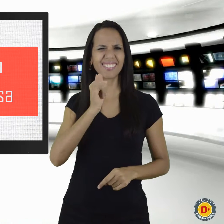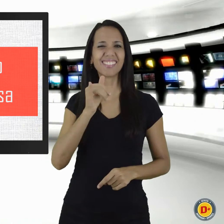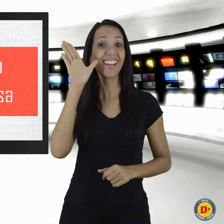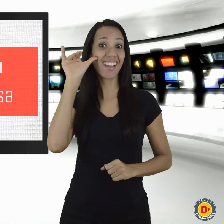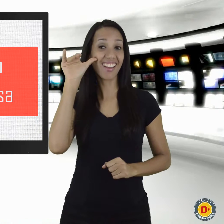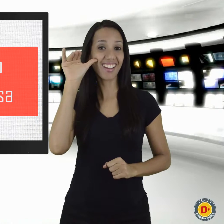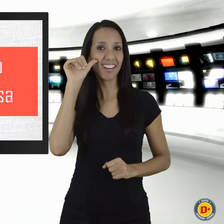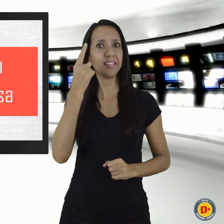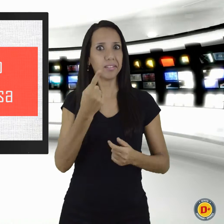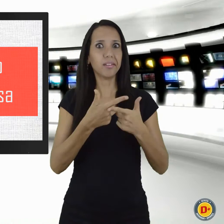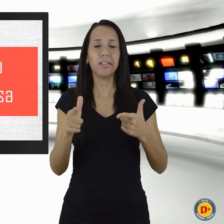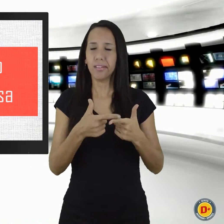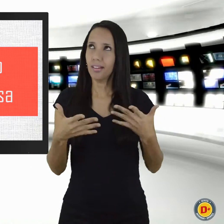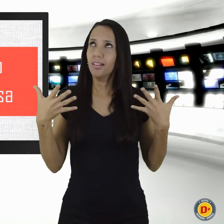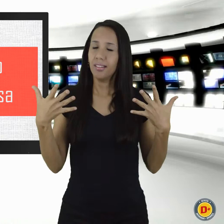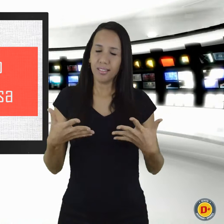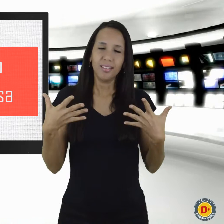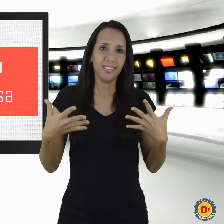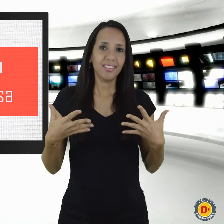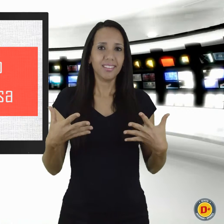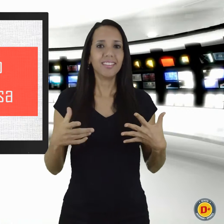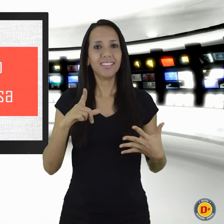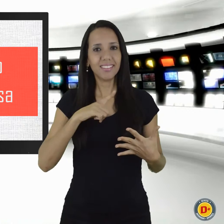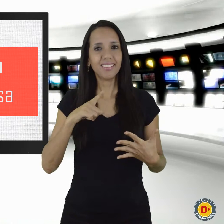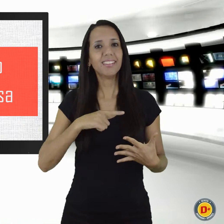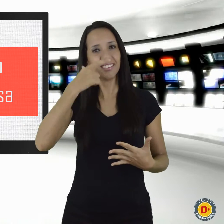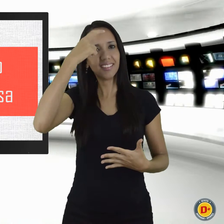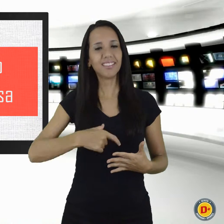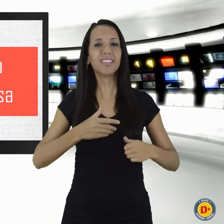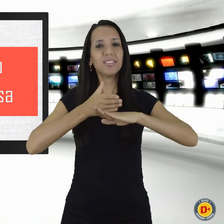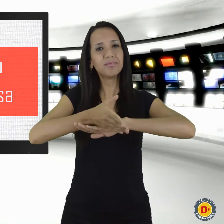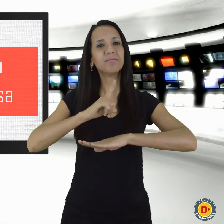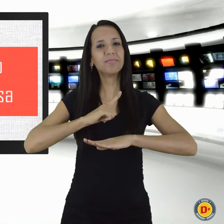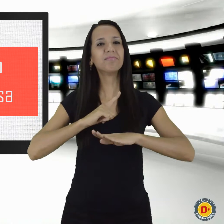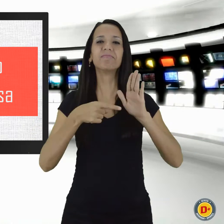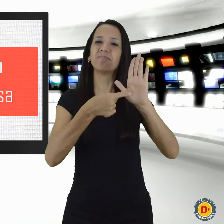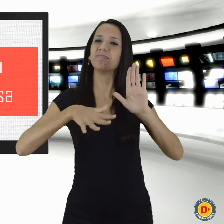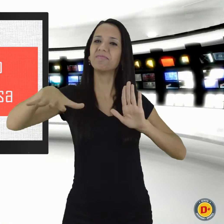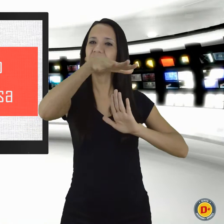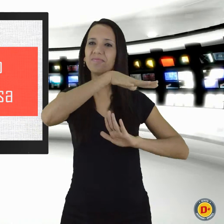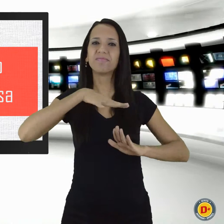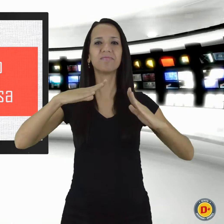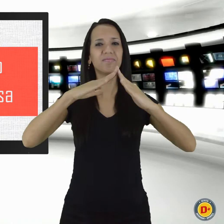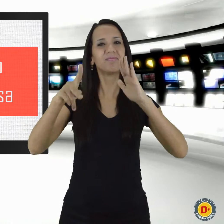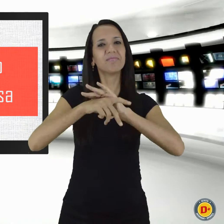Há 7 ou 8 anos, estava me apresentando em uma casa em Pinheiros, de São Paulo. Na plateia, havia um casal empolgado com o